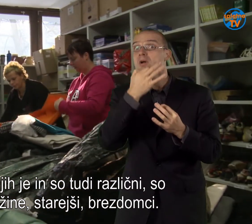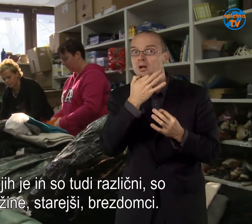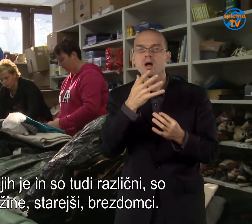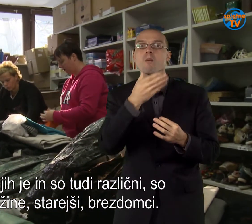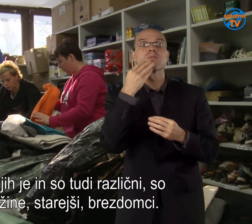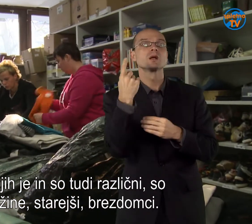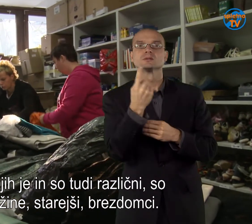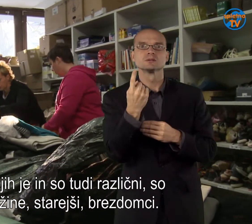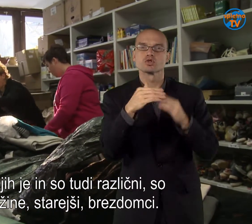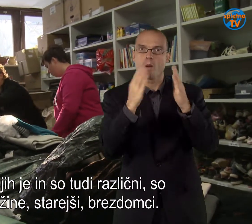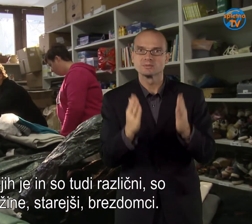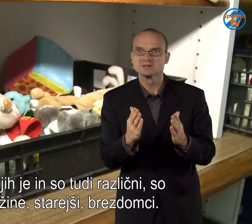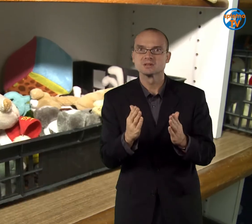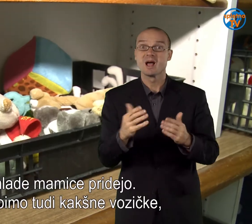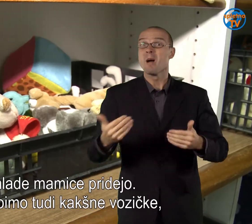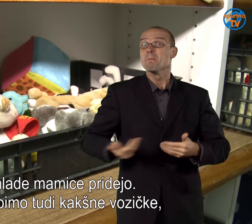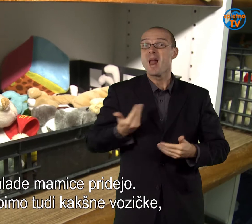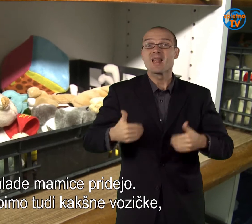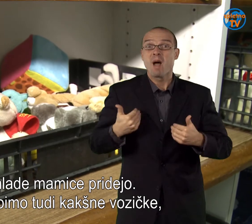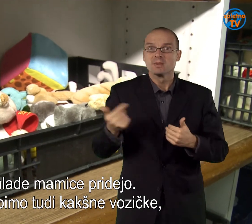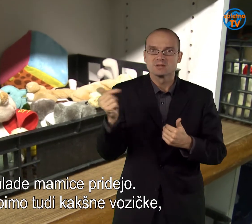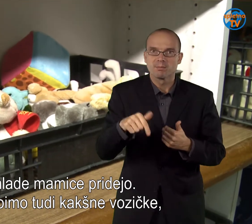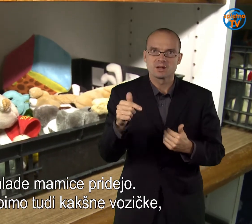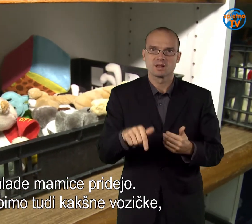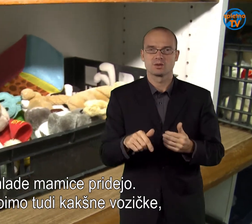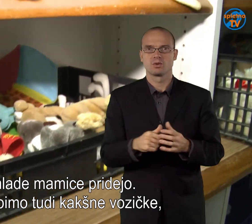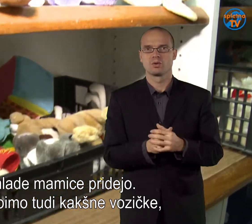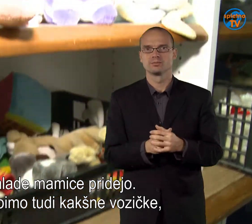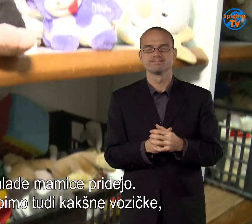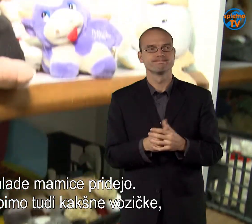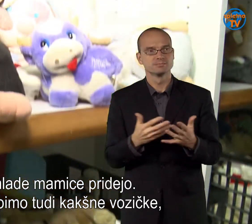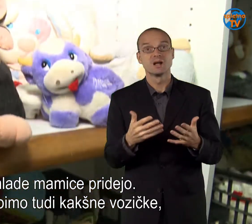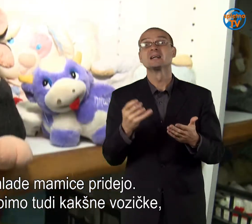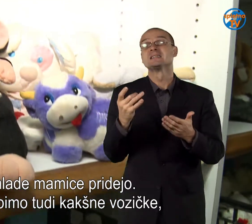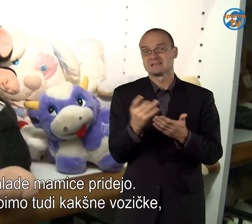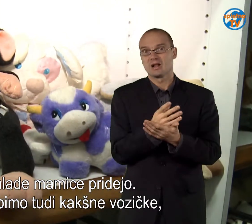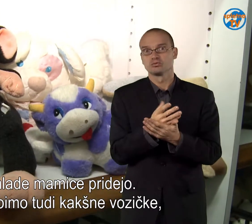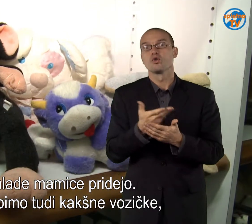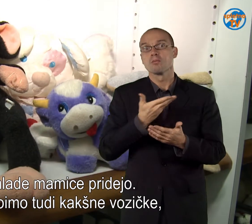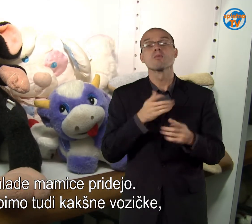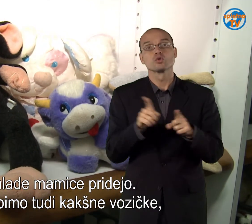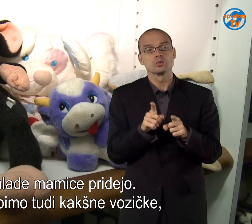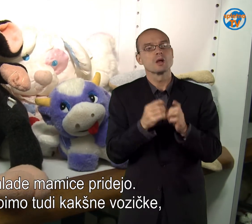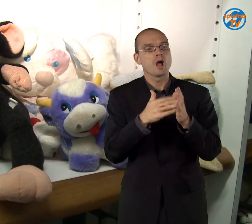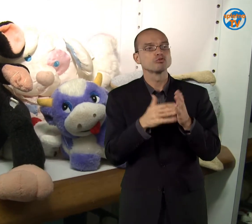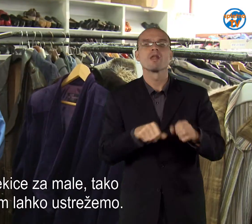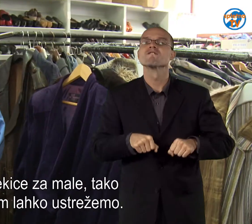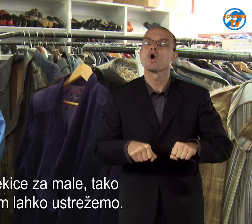in brezdomci so. Zelo mlade mamice pridejo. K sreči dobivamo tudi kakšne